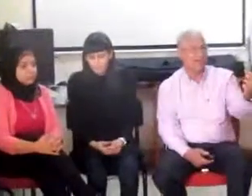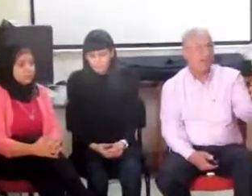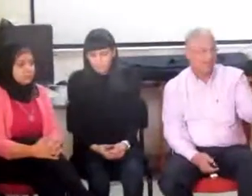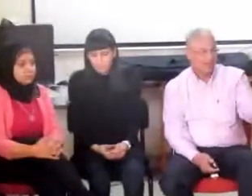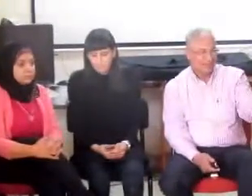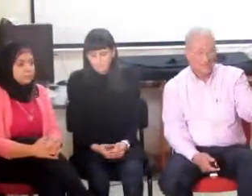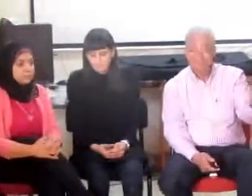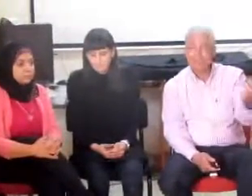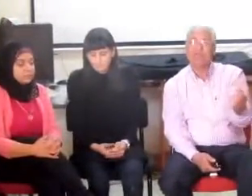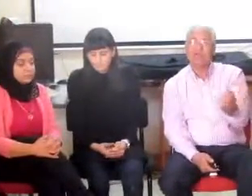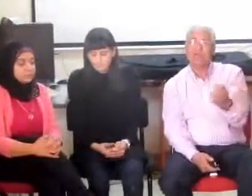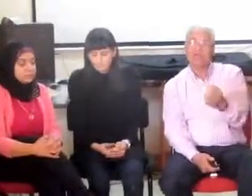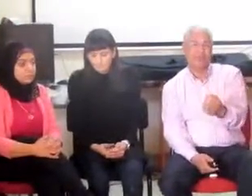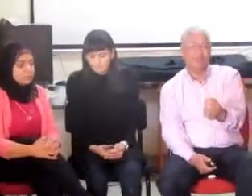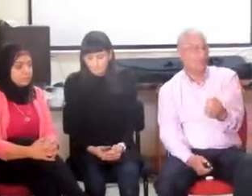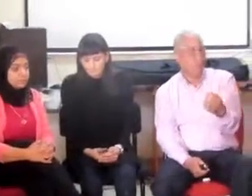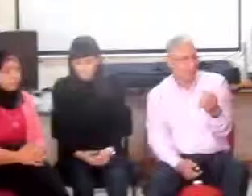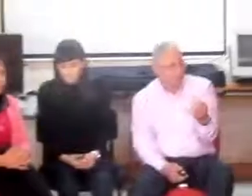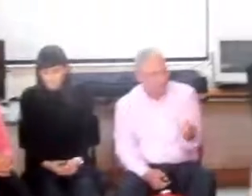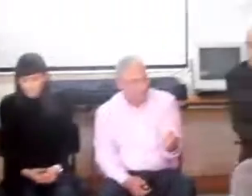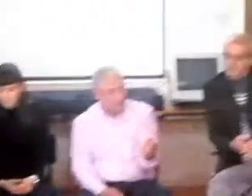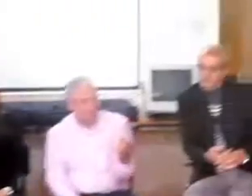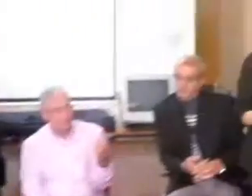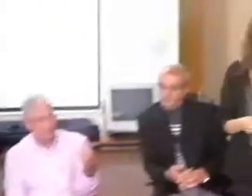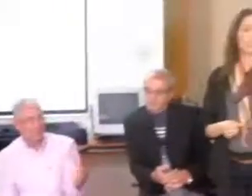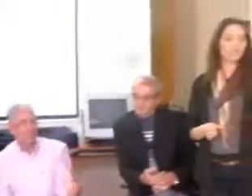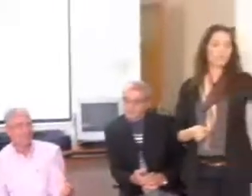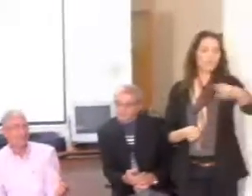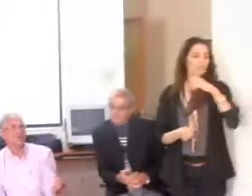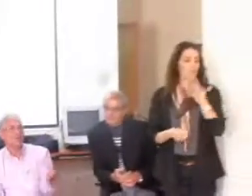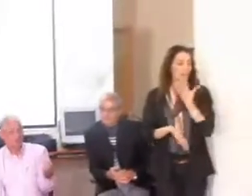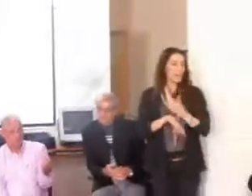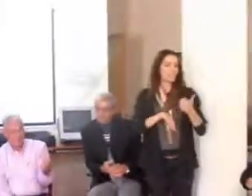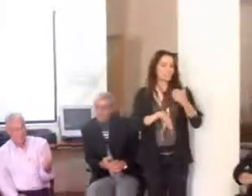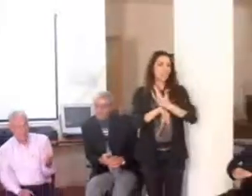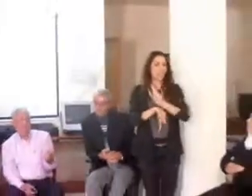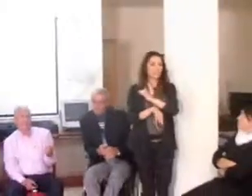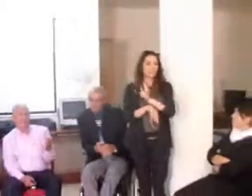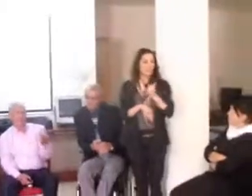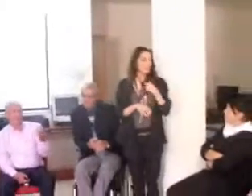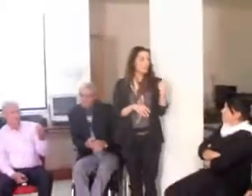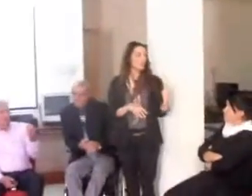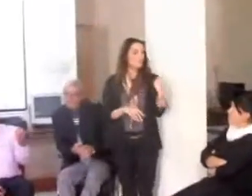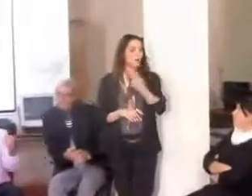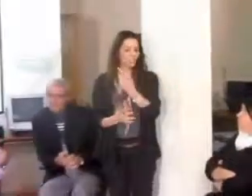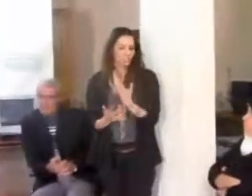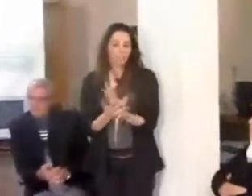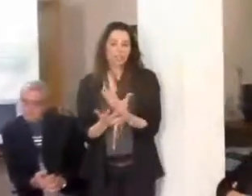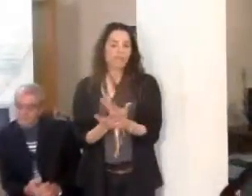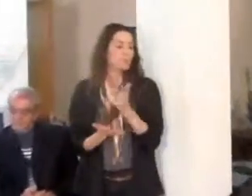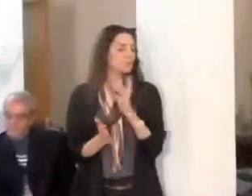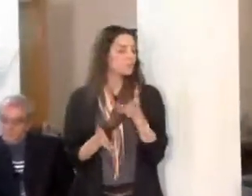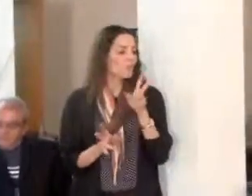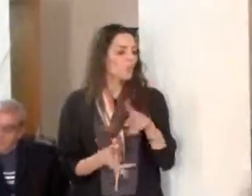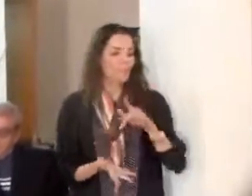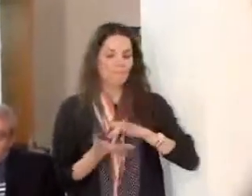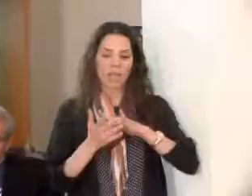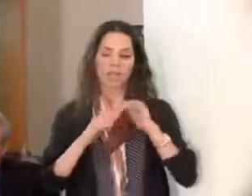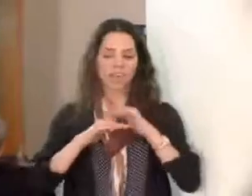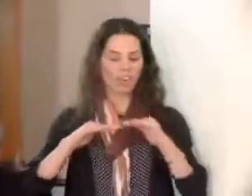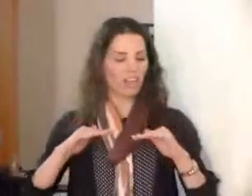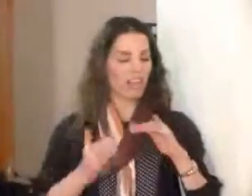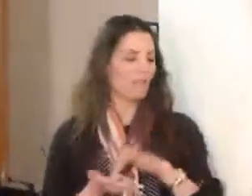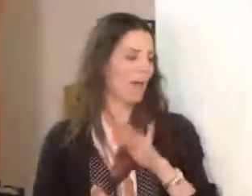خذوها مننا، لانه بدنا كل واحد منكم بالفعل تكون قياديه، وكل واحد منا تثبت المكانه في المحل اللي هي